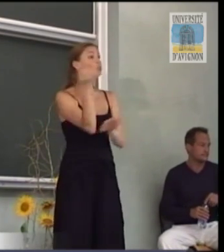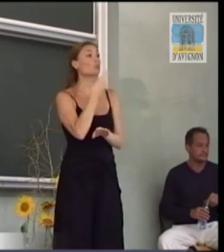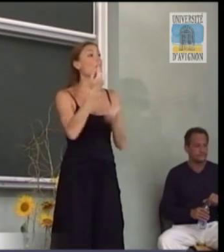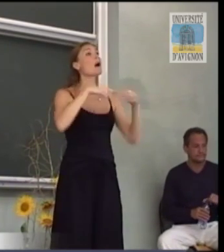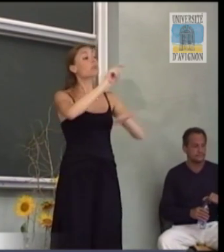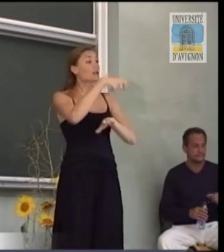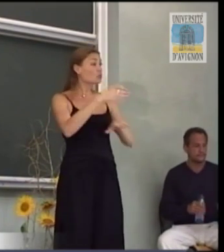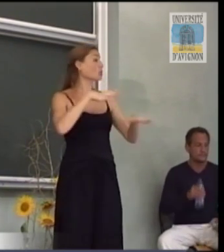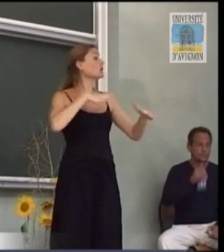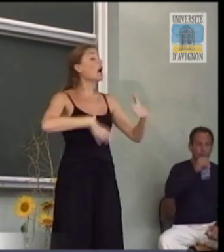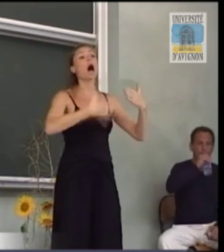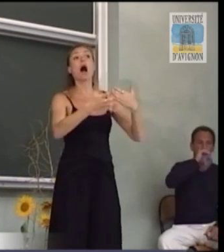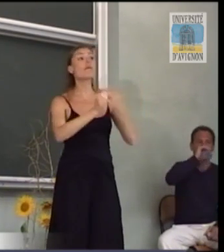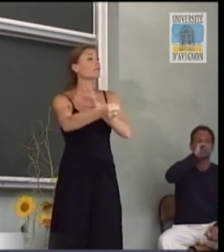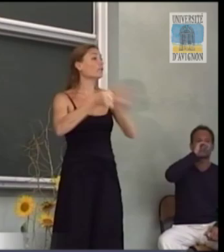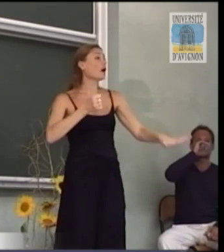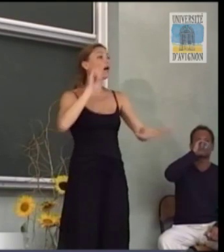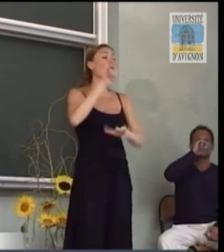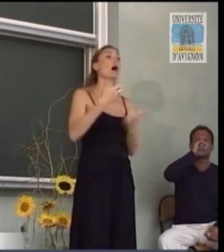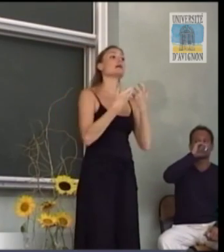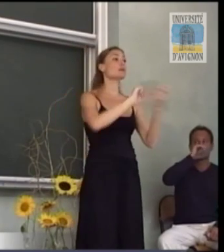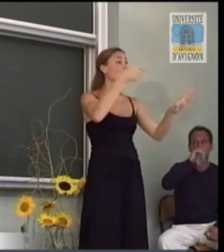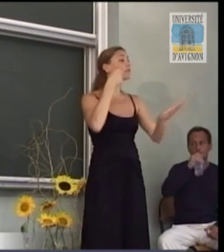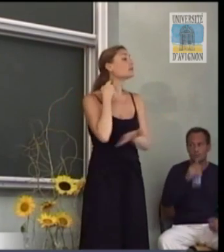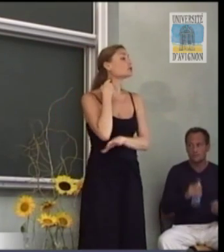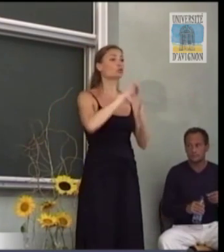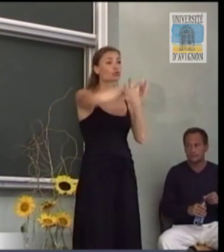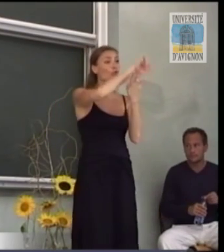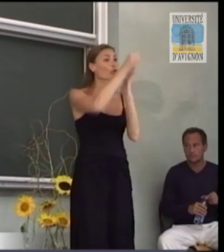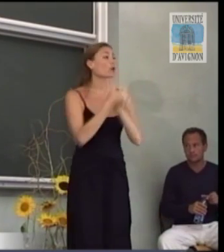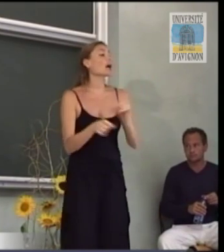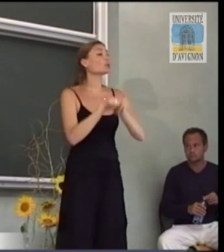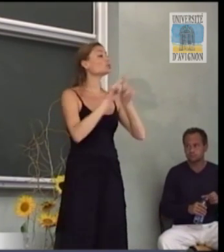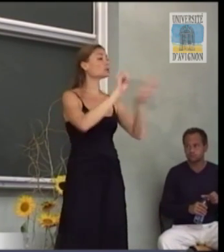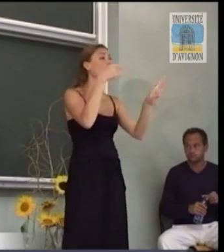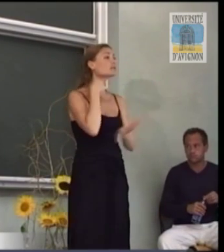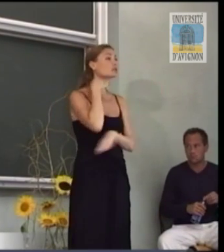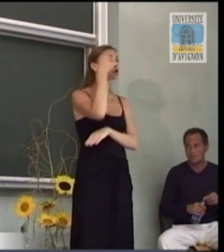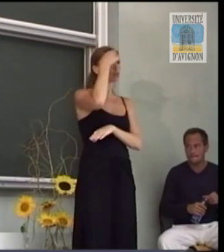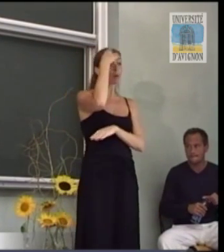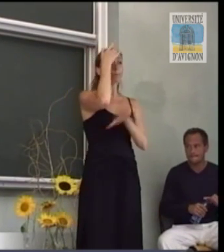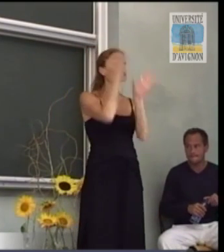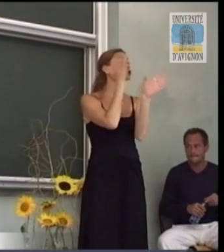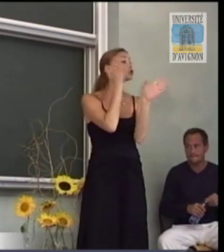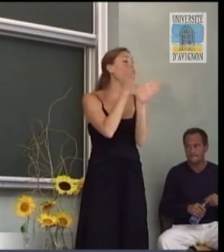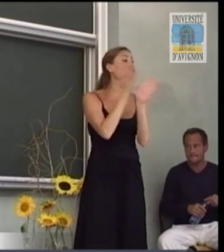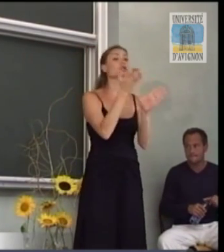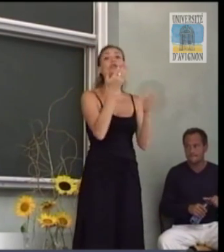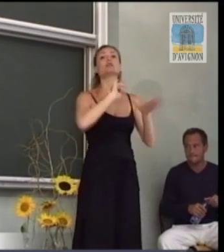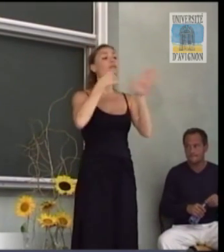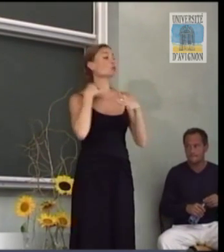la déficience auditive, mais aussi la déficience mentale ou psychique. Il est évident que des personnes qui ont des troubles